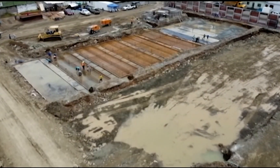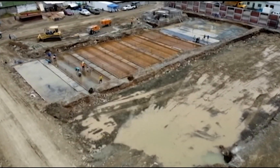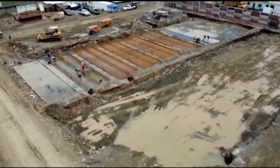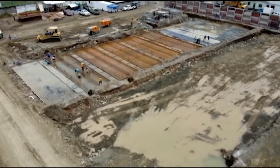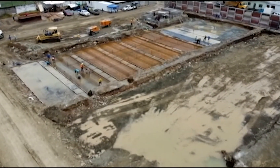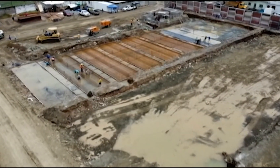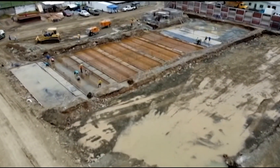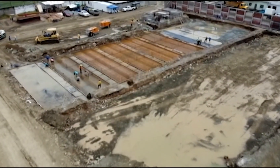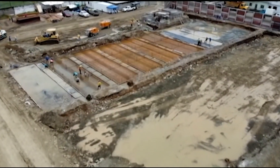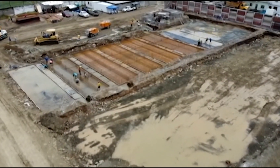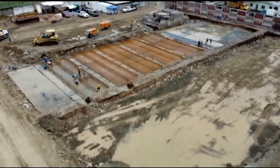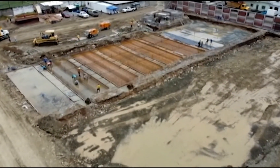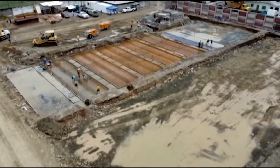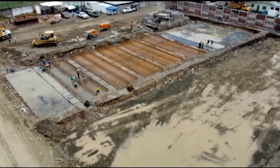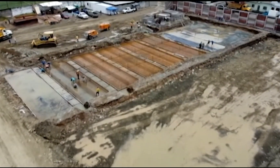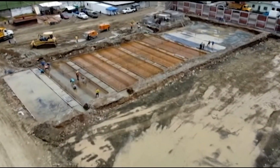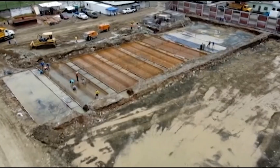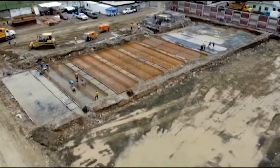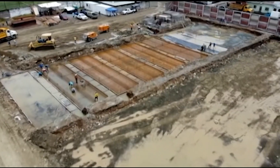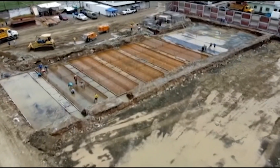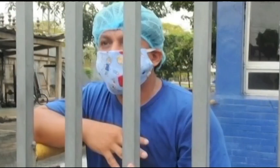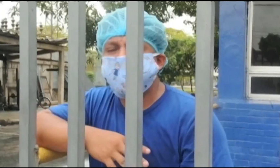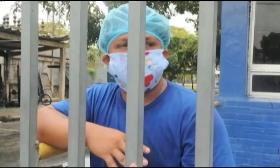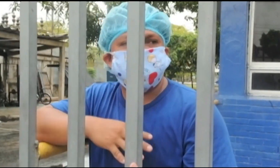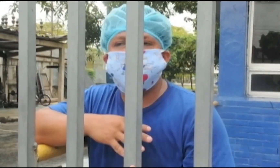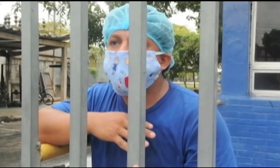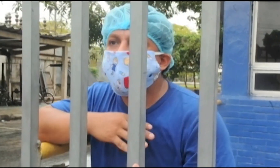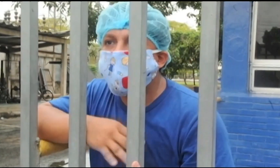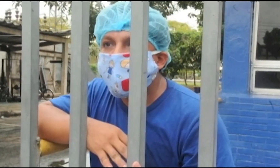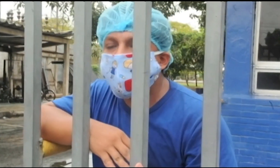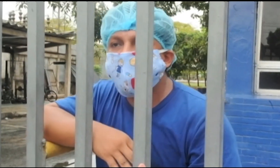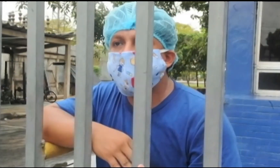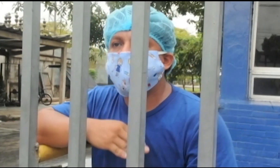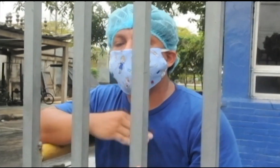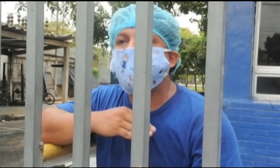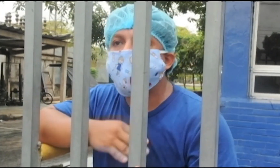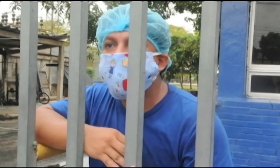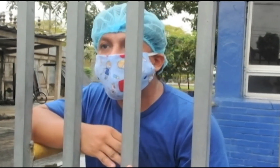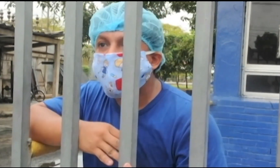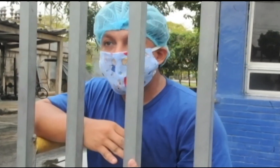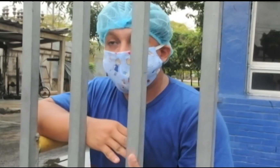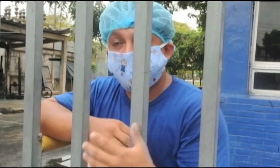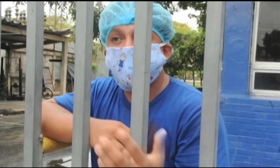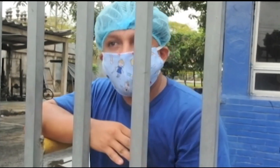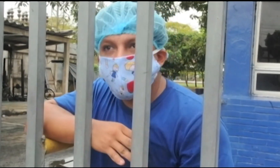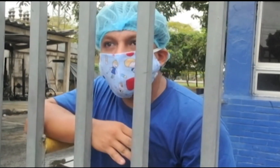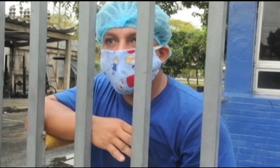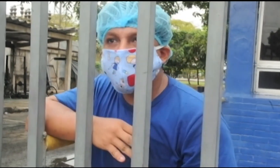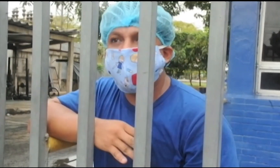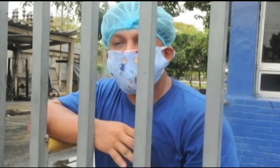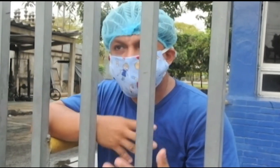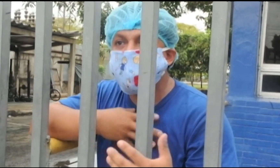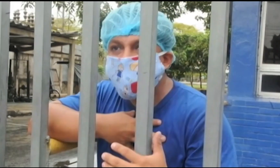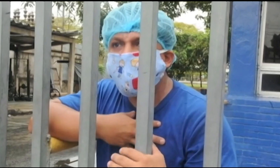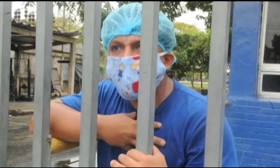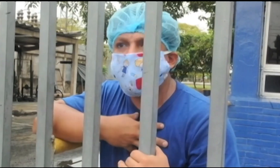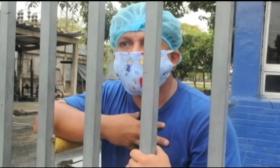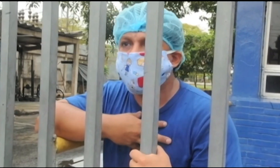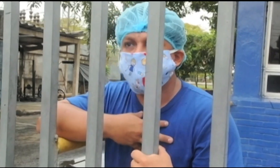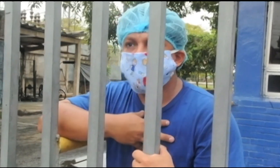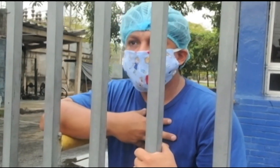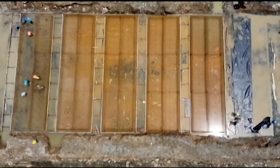identificación. Vamos para que lo vean. Abrimos esos cuerpos, que eran mujeres, eran otras personas de raza negra, pero mi papá no era. El caos hospitalario y